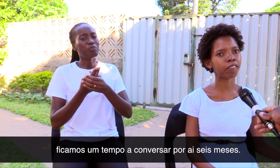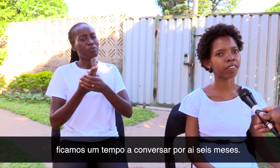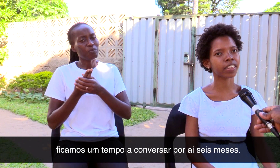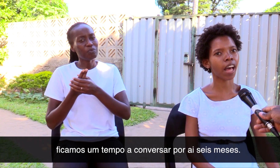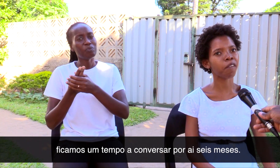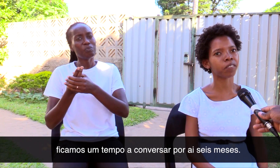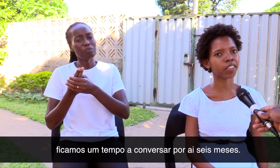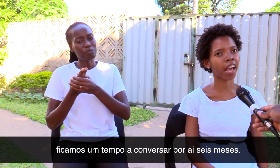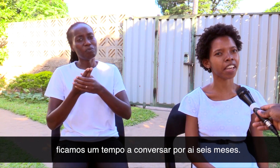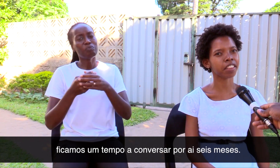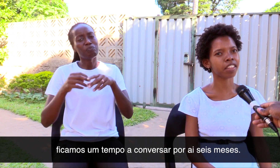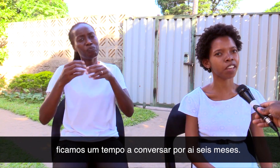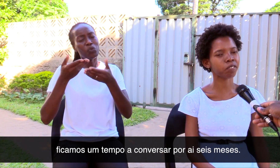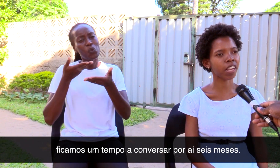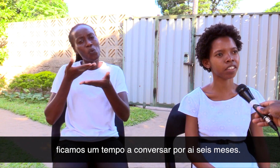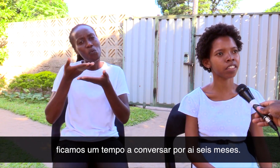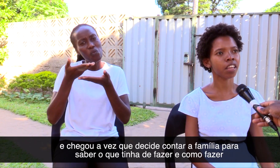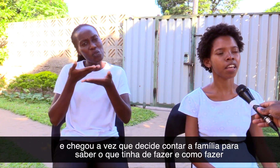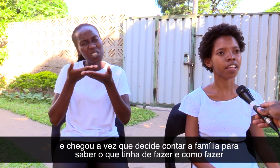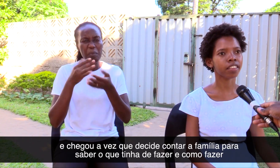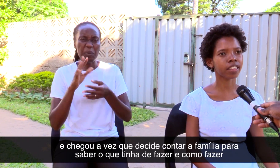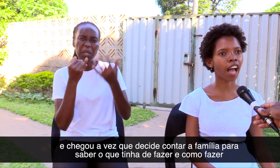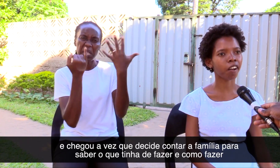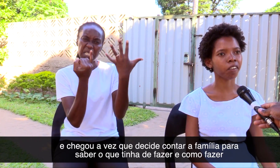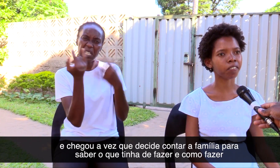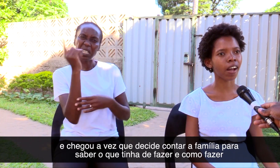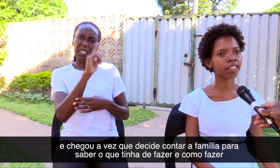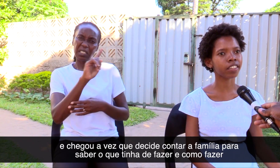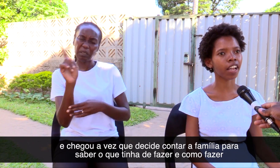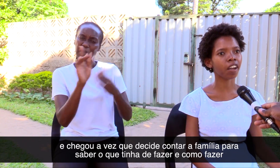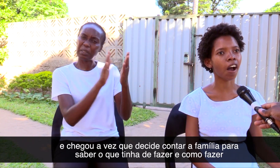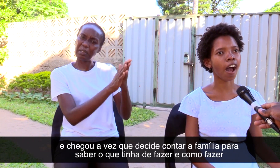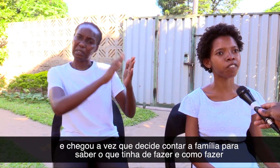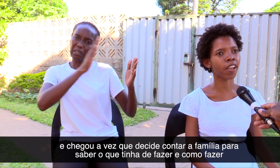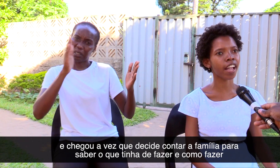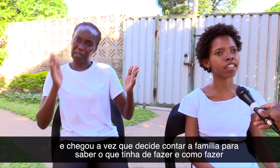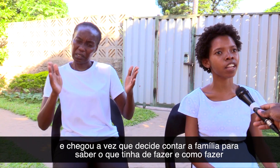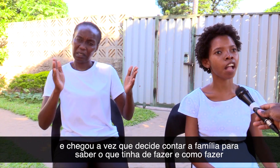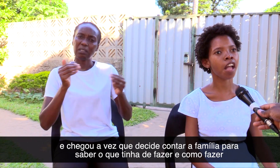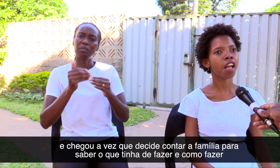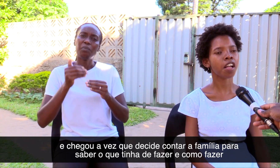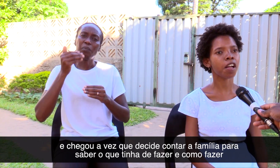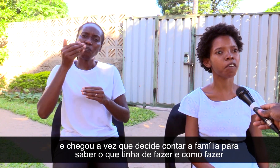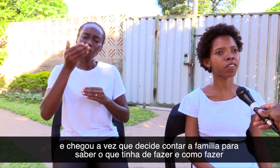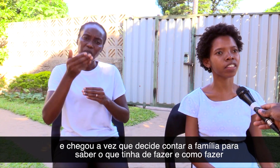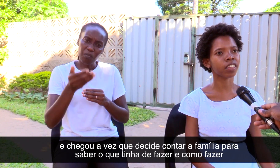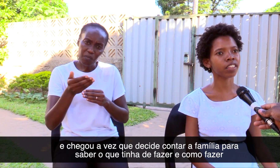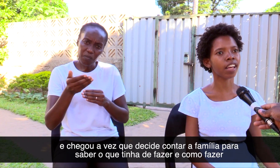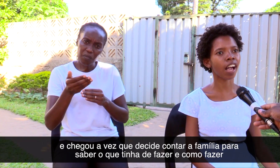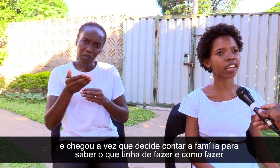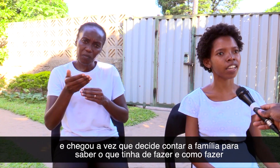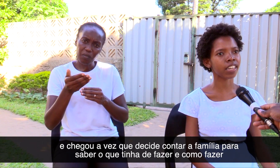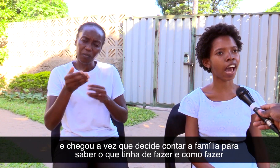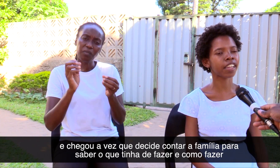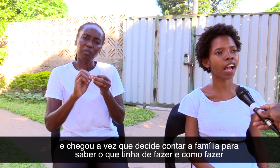a conversar por aí 6 meses. Então, quando chegou a vez, eu me